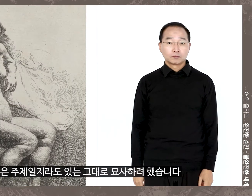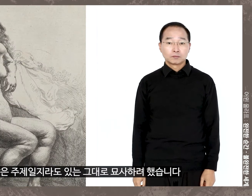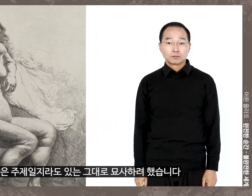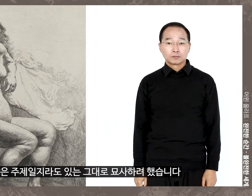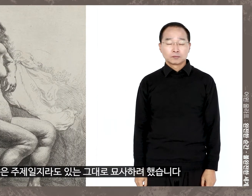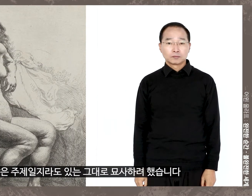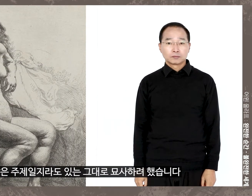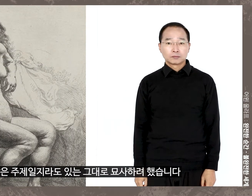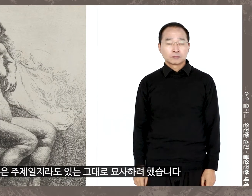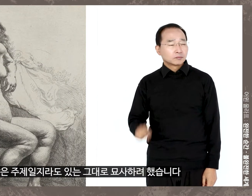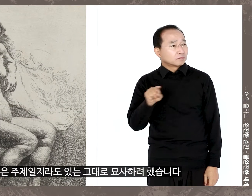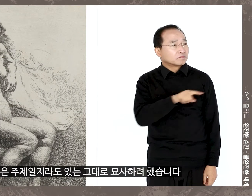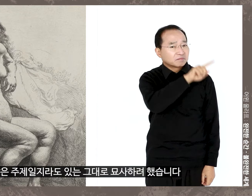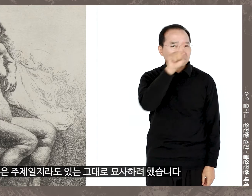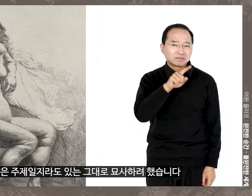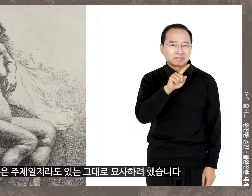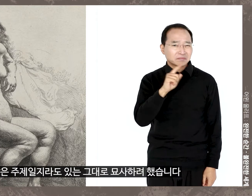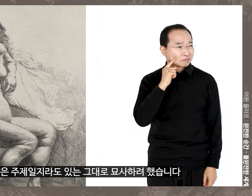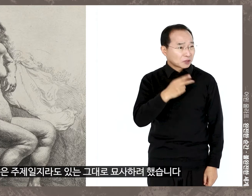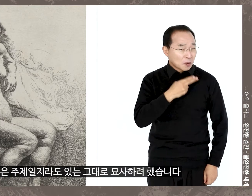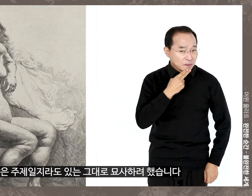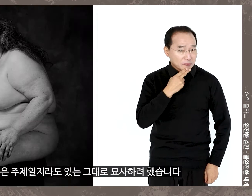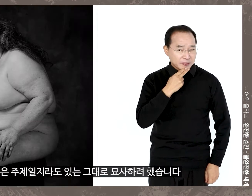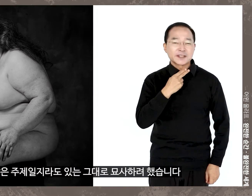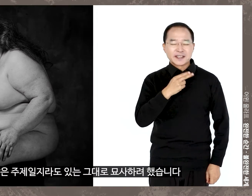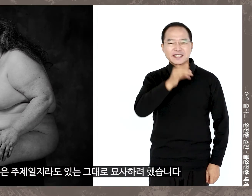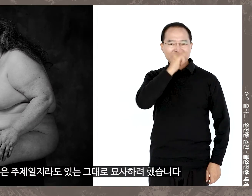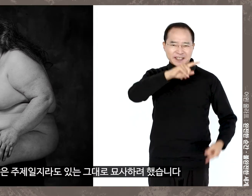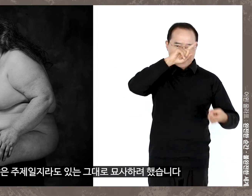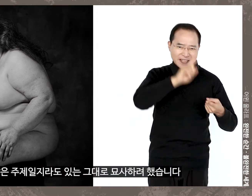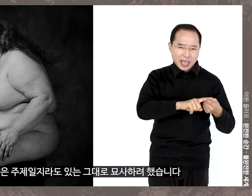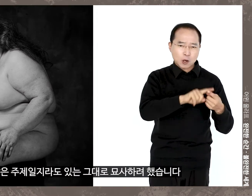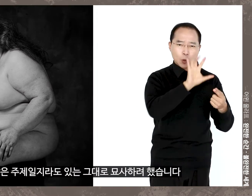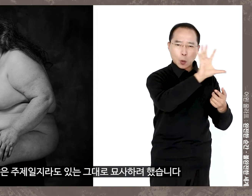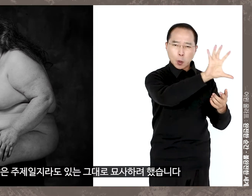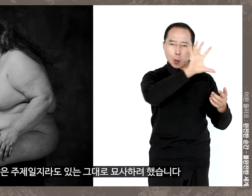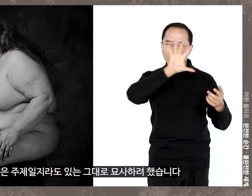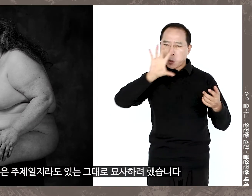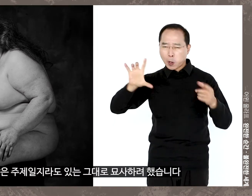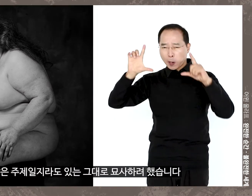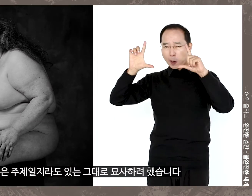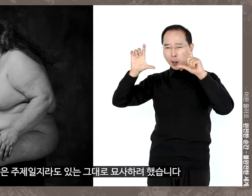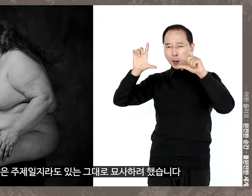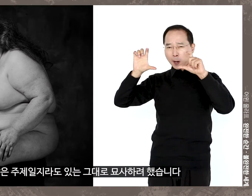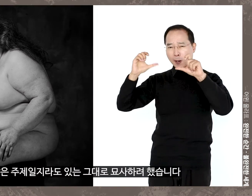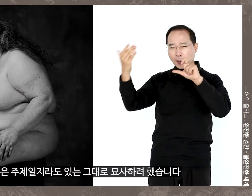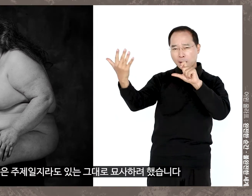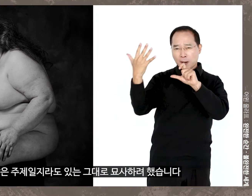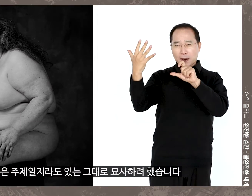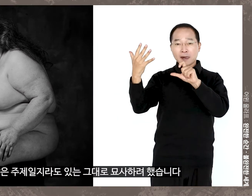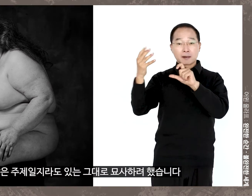아름답지 않은 주제일지라도 있는 그대로 묘사하려 했습니다.